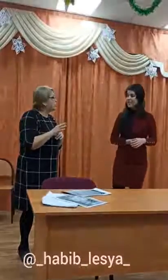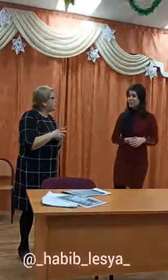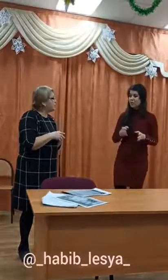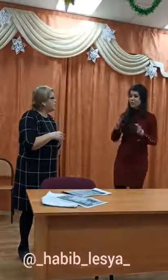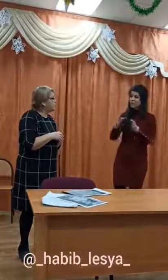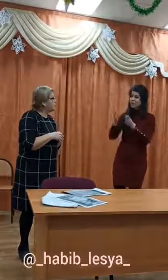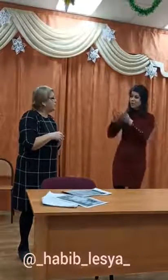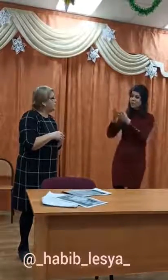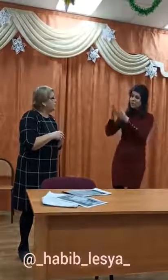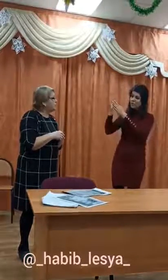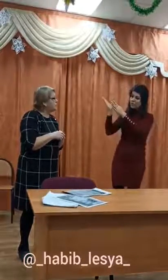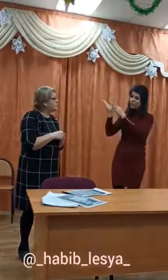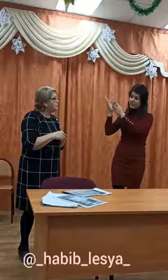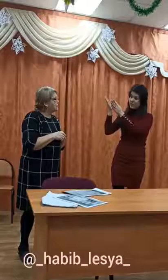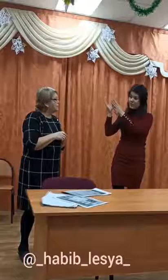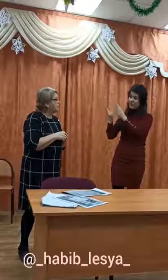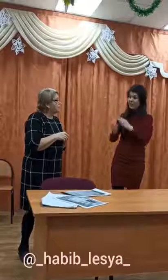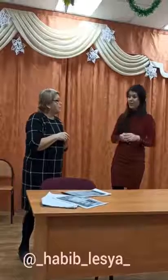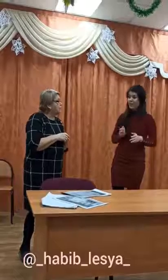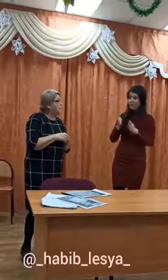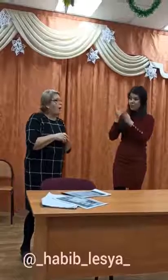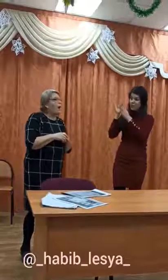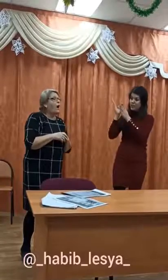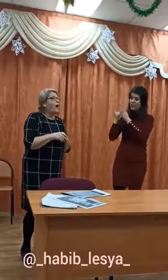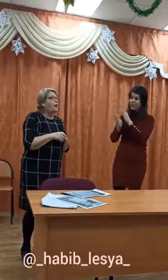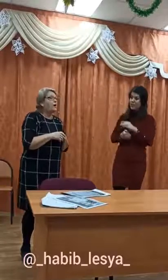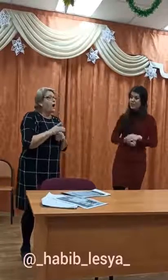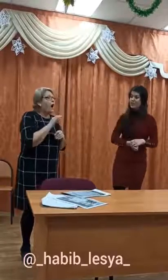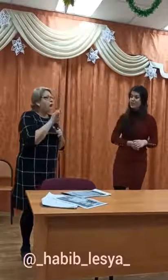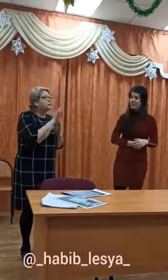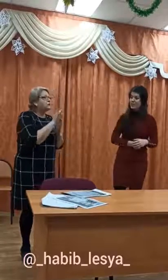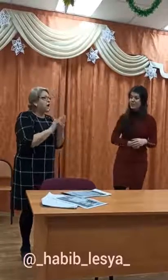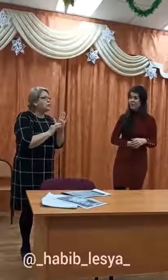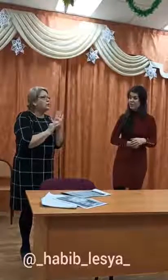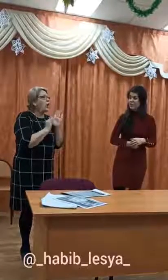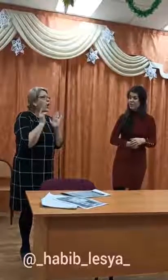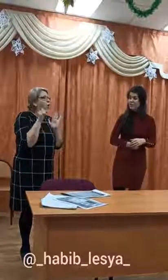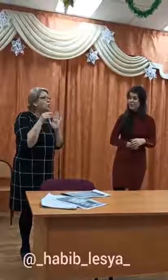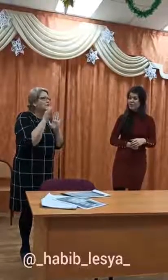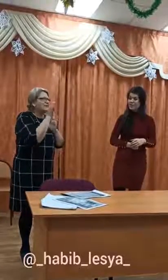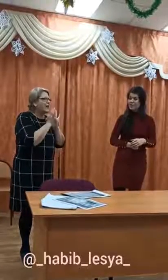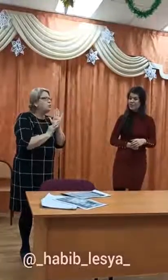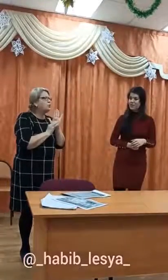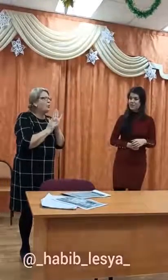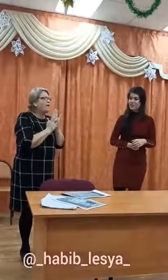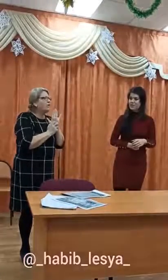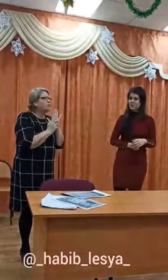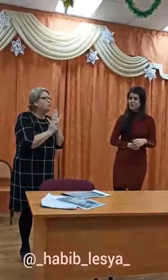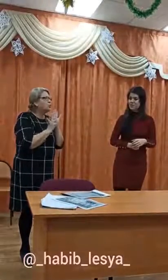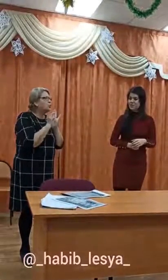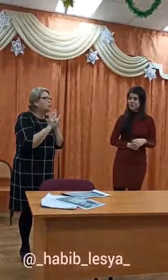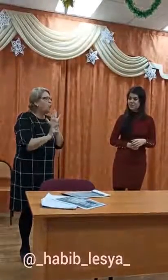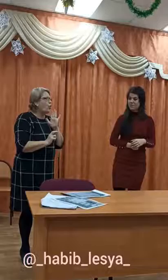говорит. Он сразу переходит на следующую программу, он уже ближе к недвижимости. А он сразу